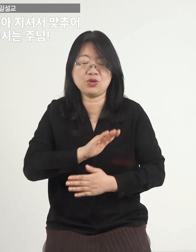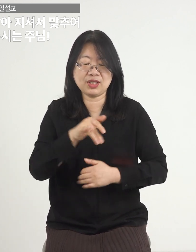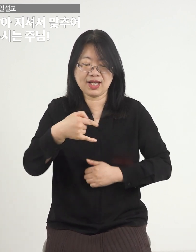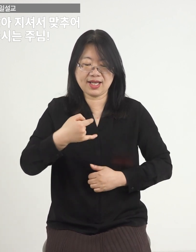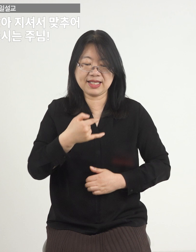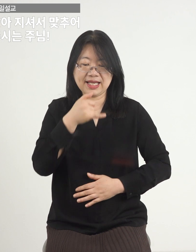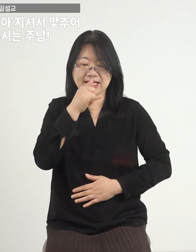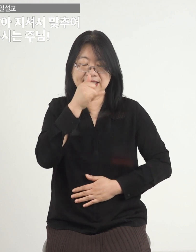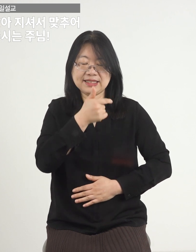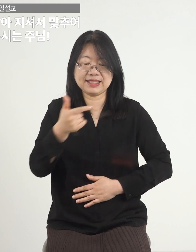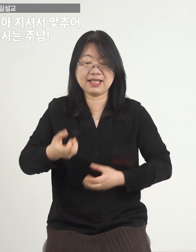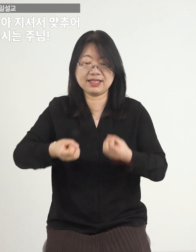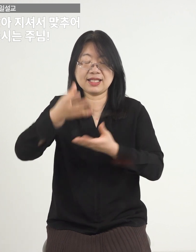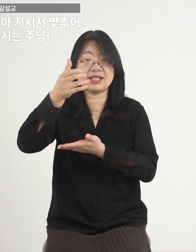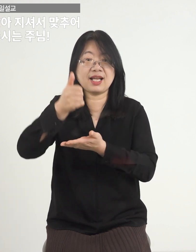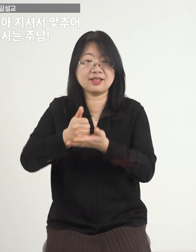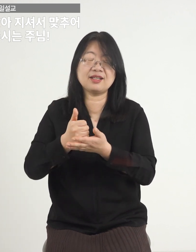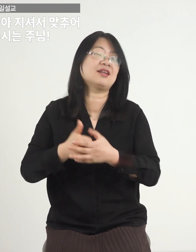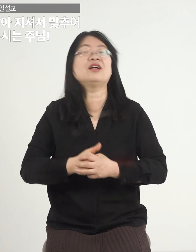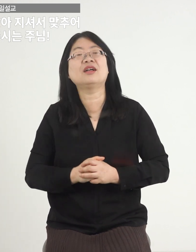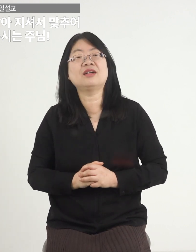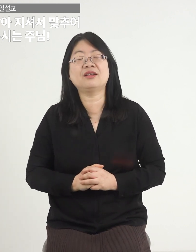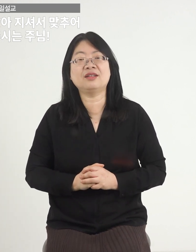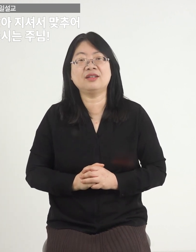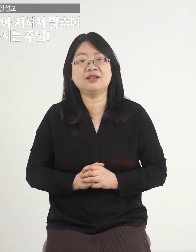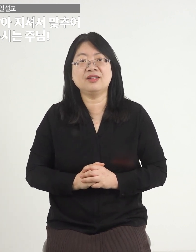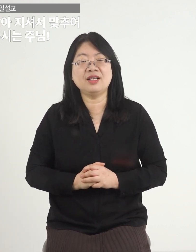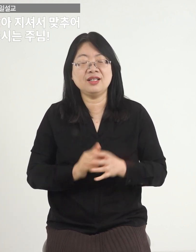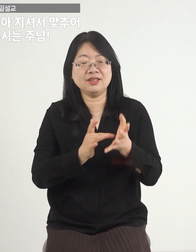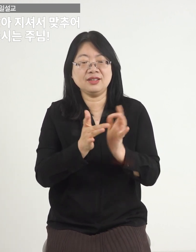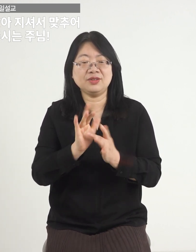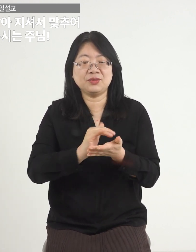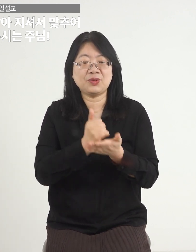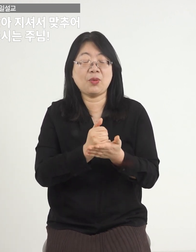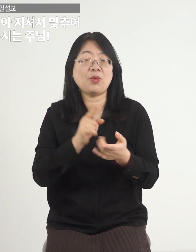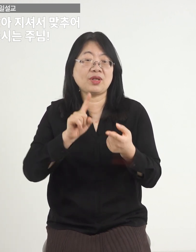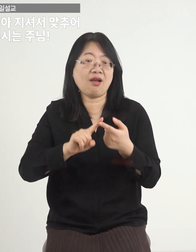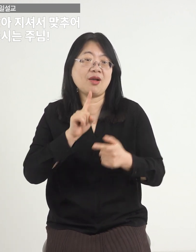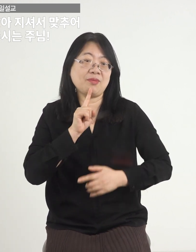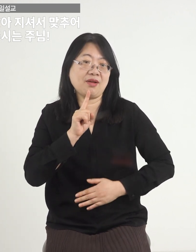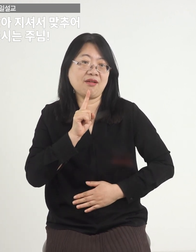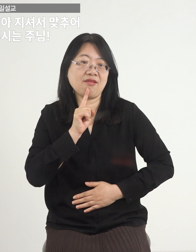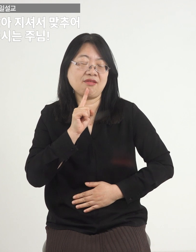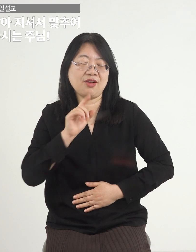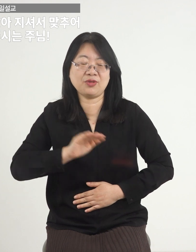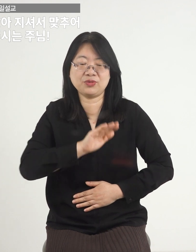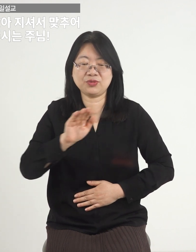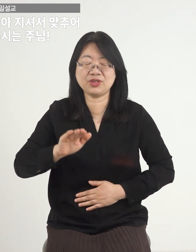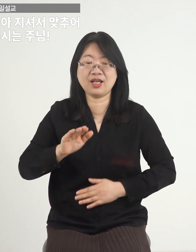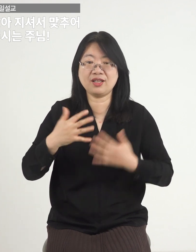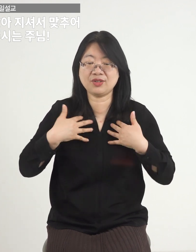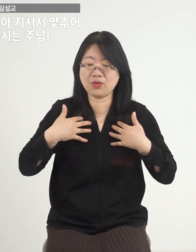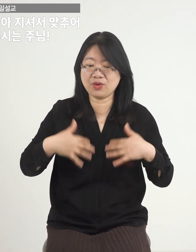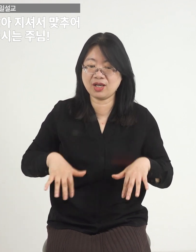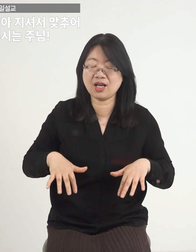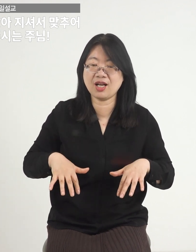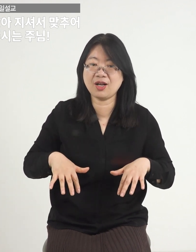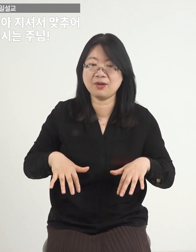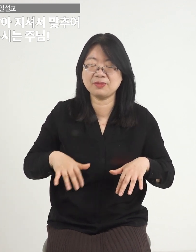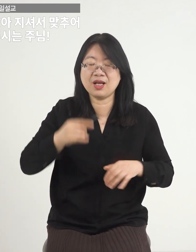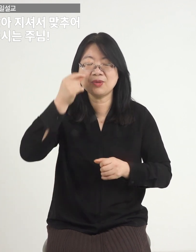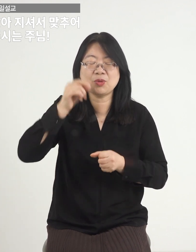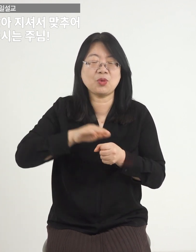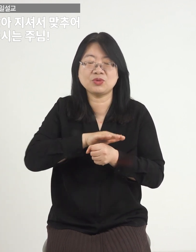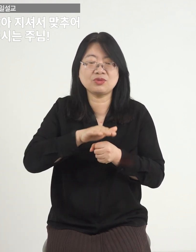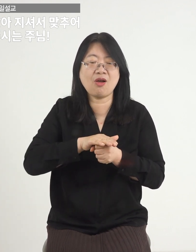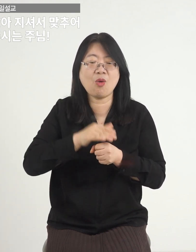우리에게 있는 대제사장은 예수 그리스도를 얘기하는 거예요. 우리의 연약함을